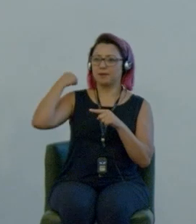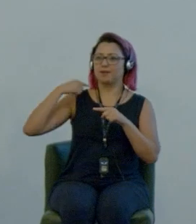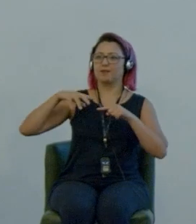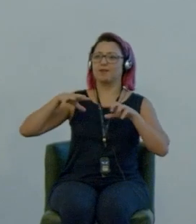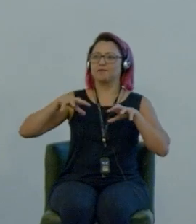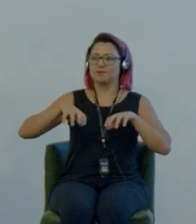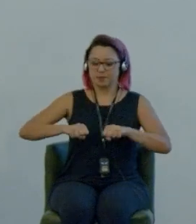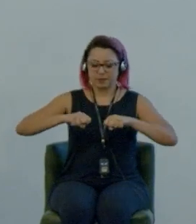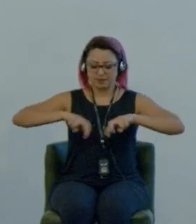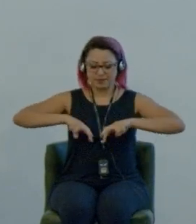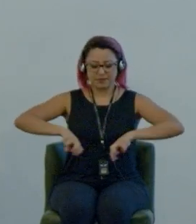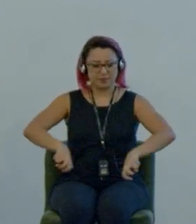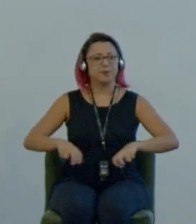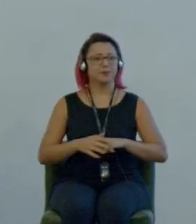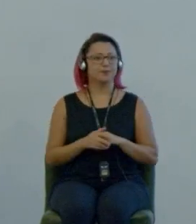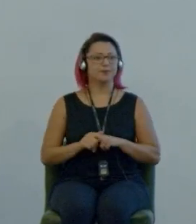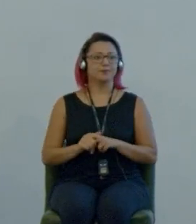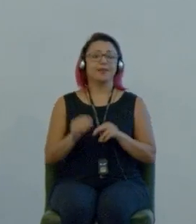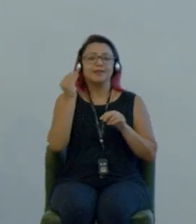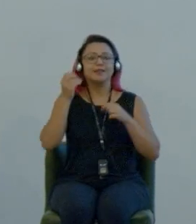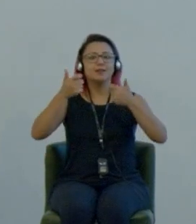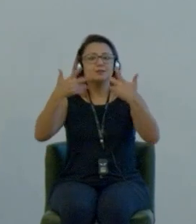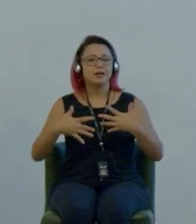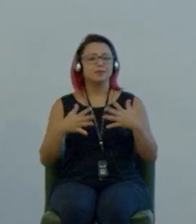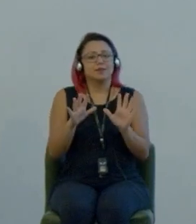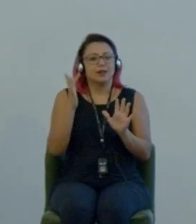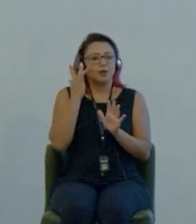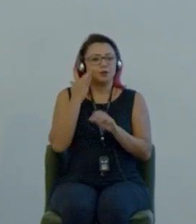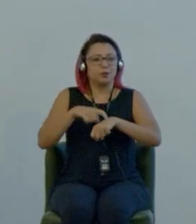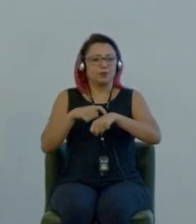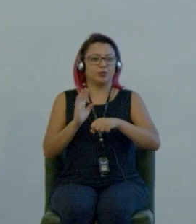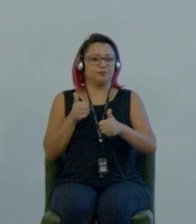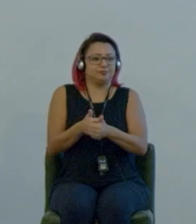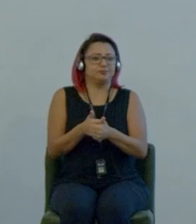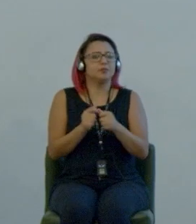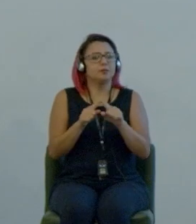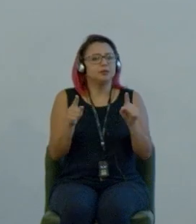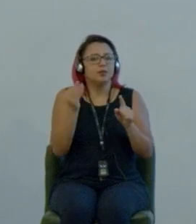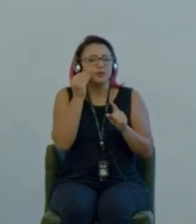vais vous décrire, je crois que je n'ai pas beaucoup de temps qui me reste, je vais vous décrire certaines